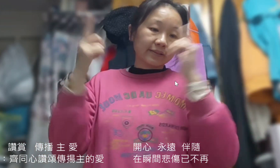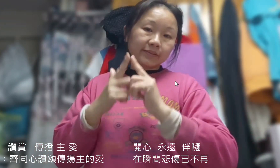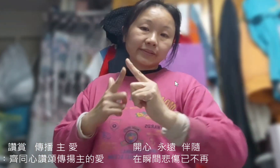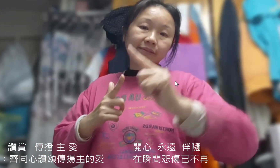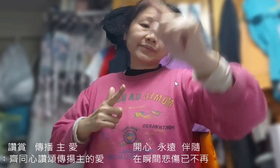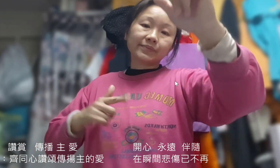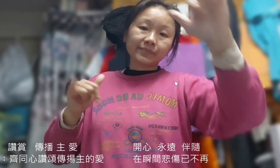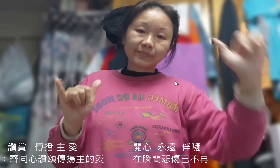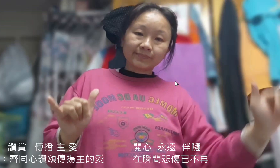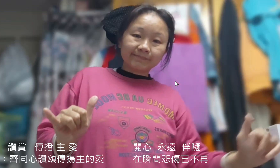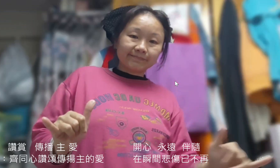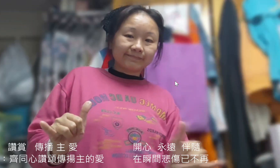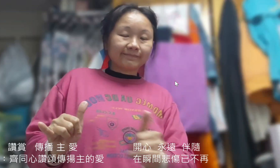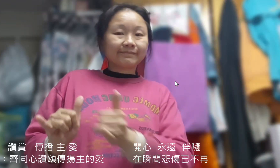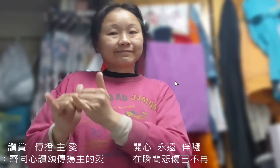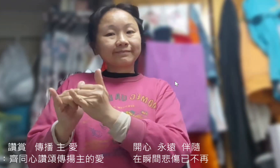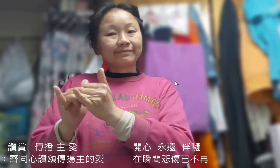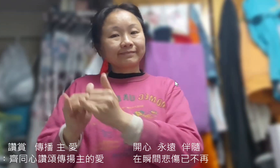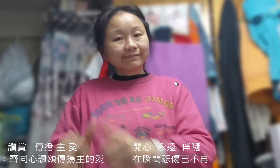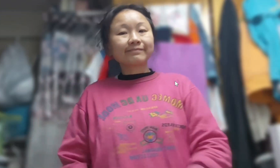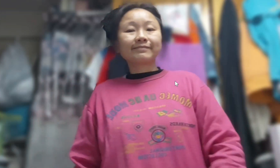不再。